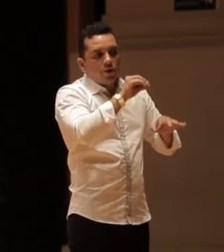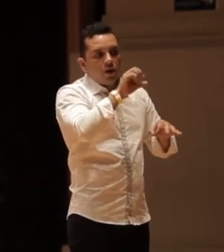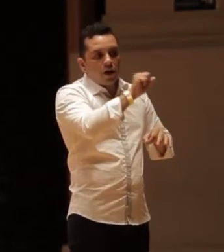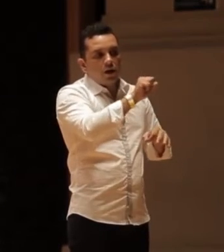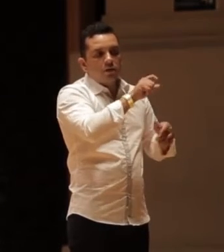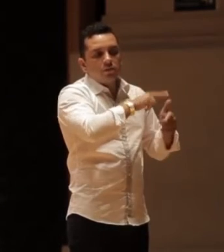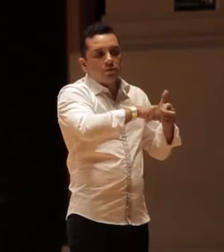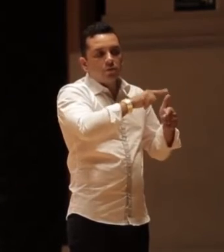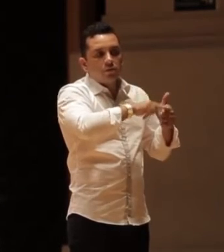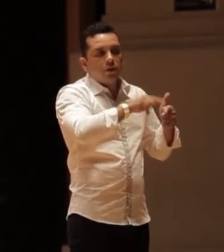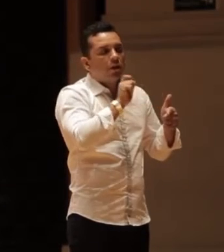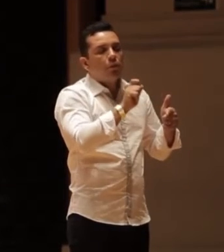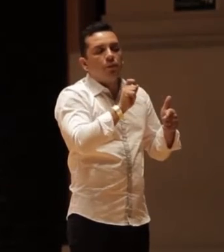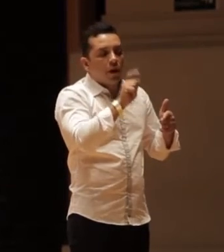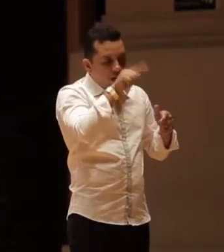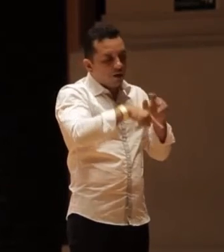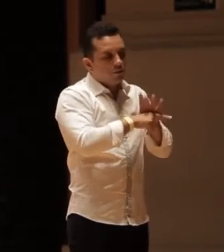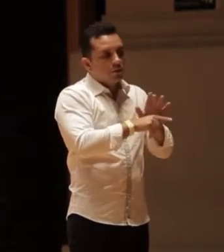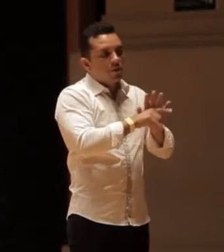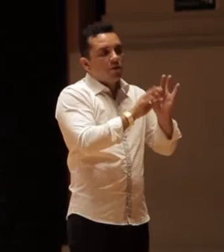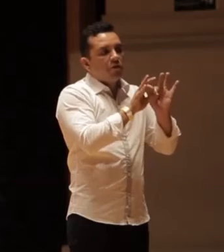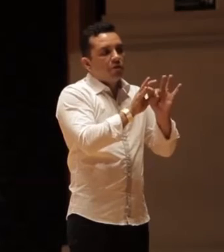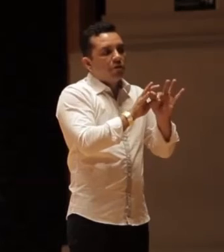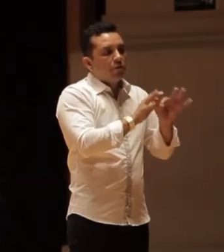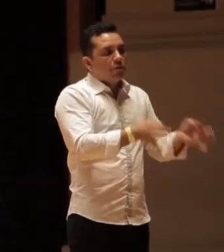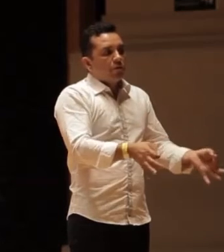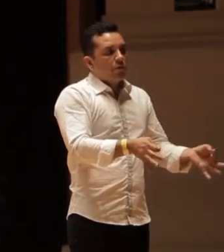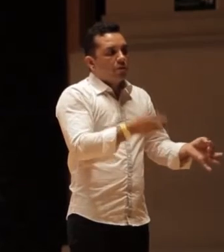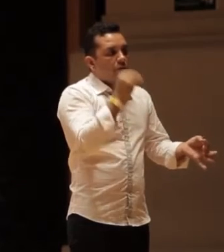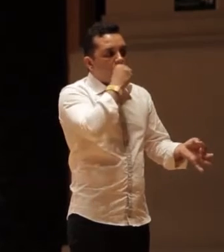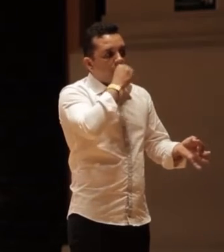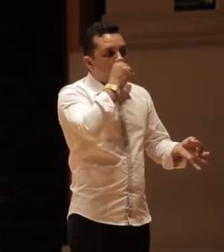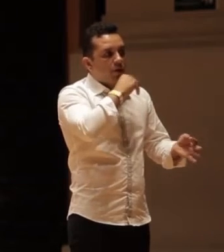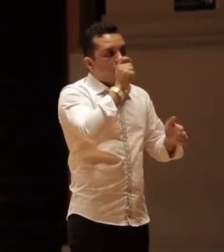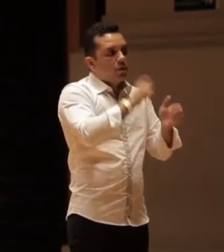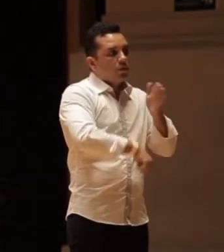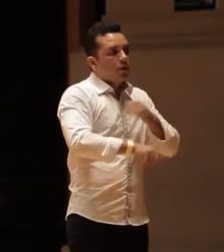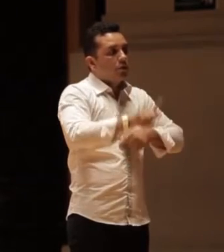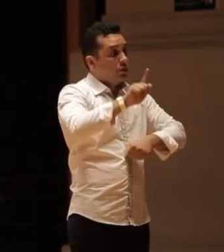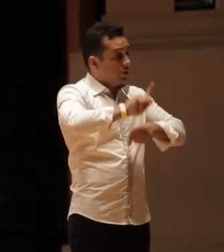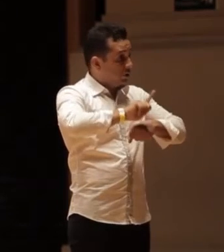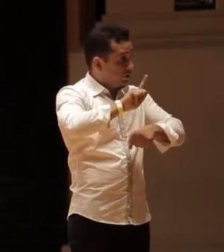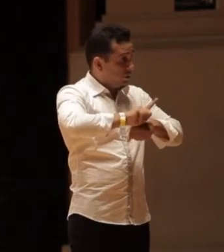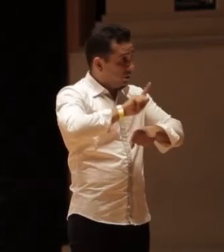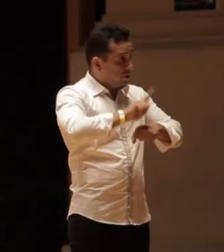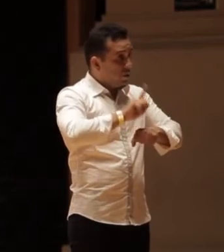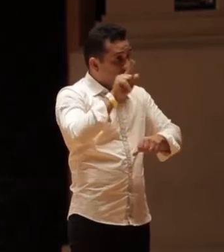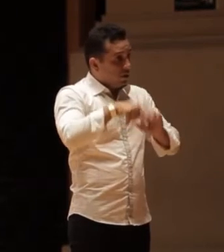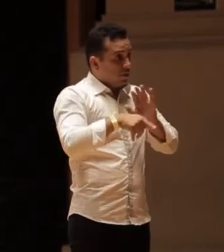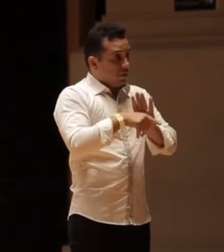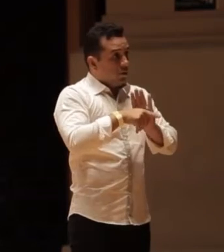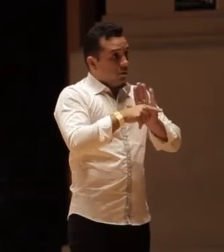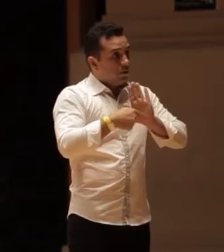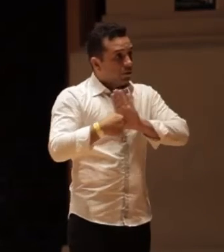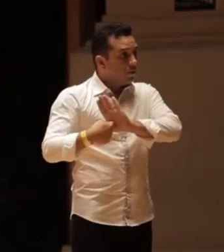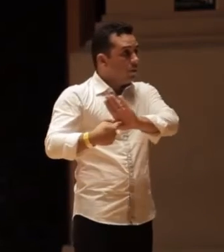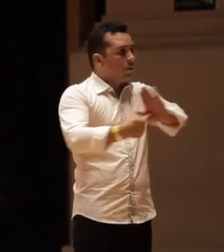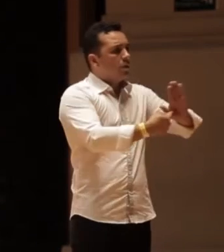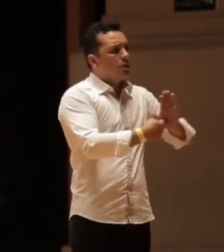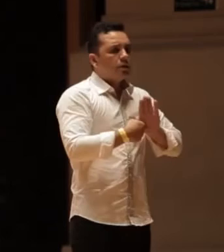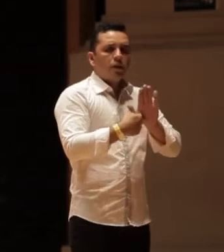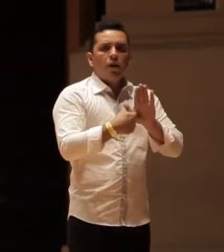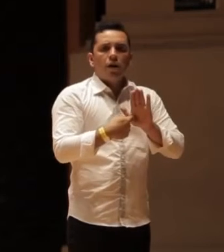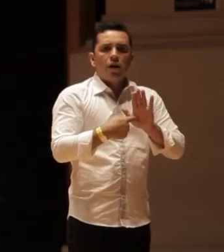em fragilidades no contrato de gestão peça fundamental é a expressão da parceria a